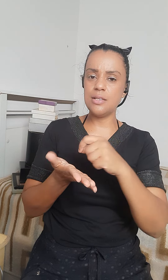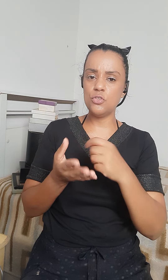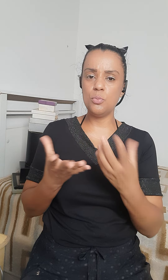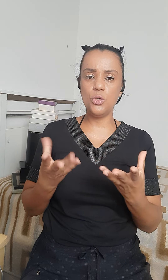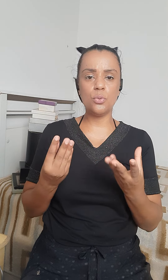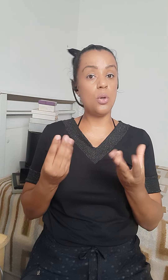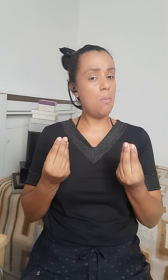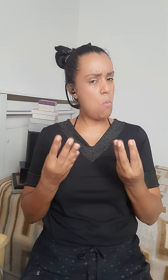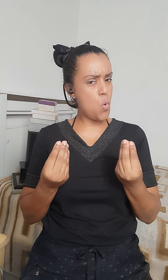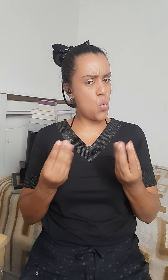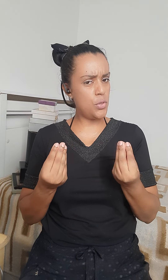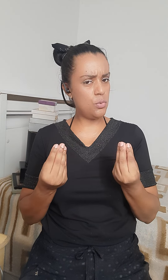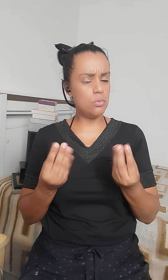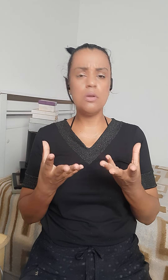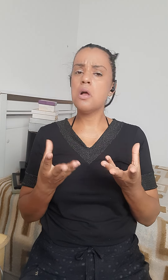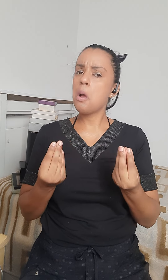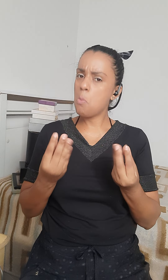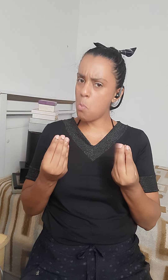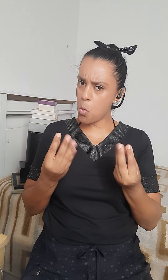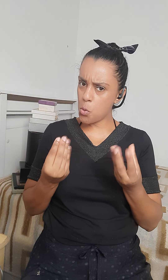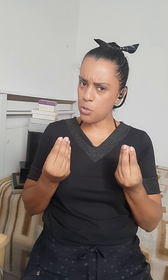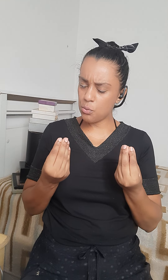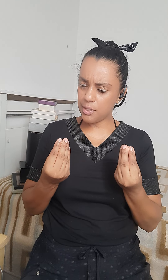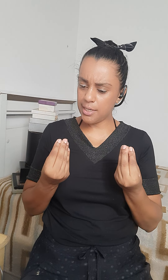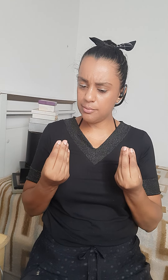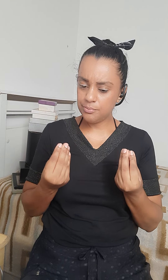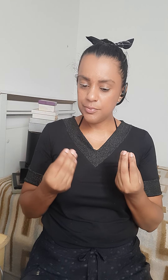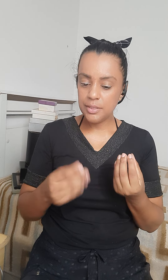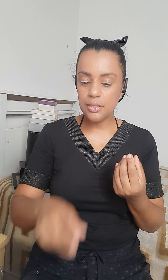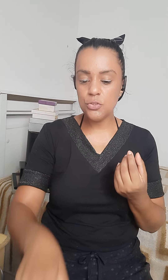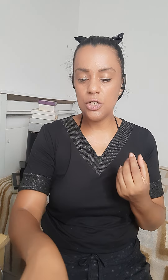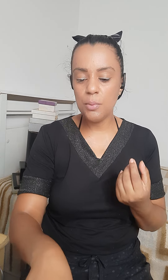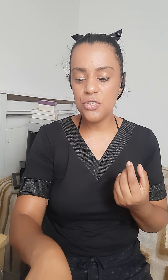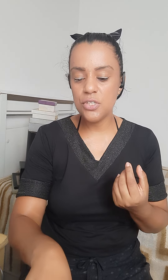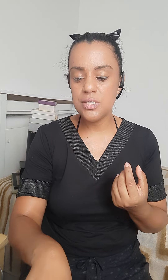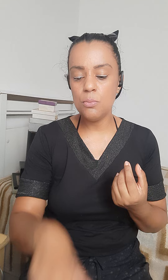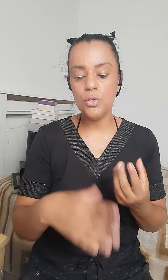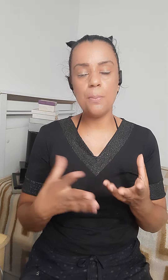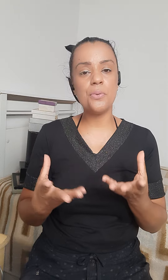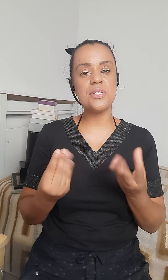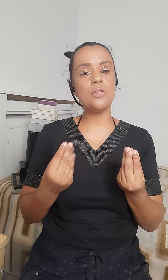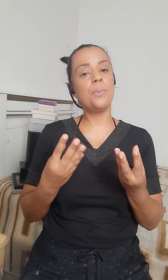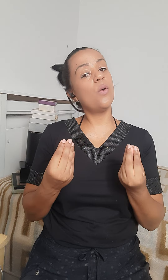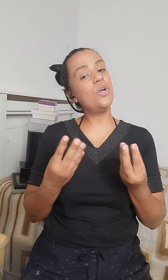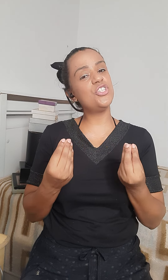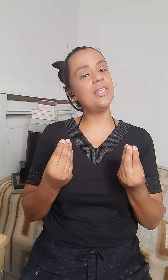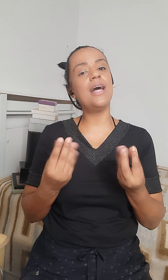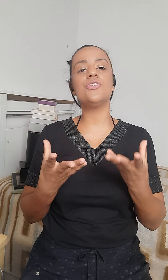de muito. Muito, muito, tá? Então, geralmente, esse muito é usado para quantidade.